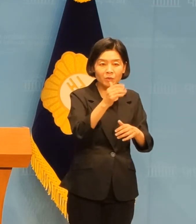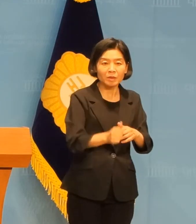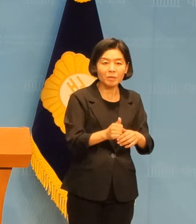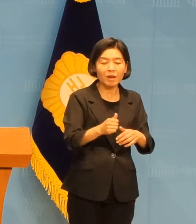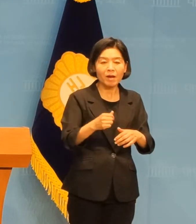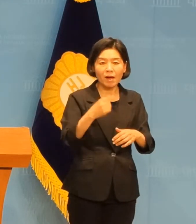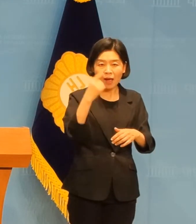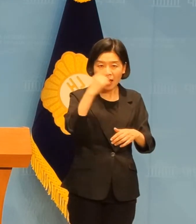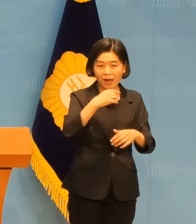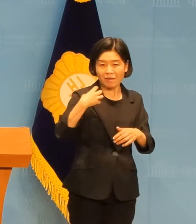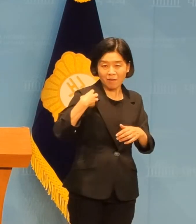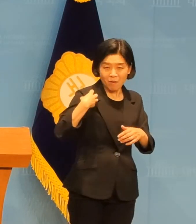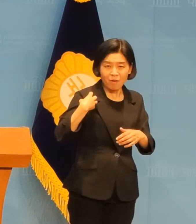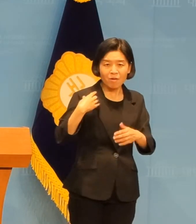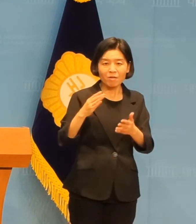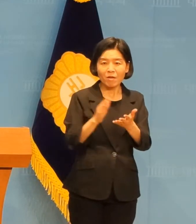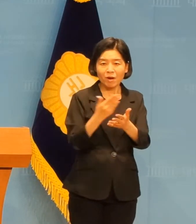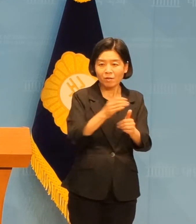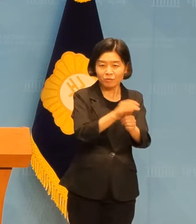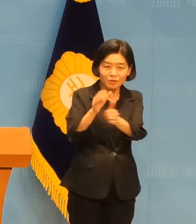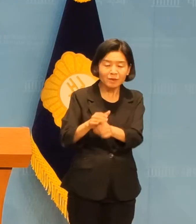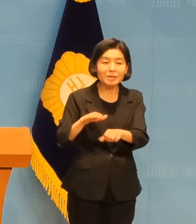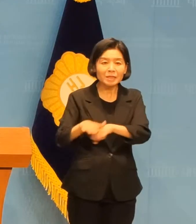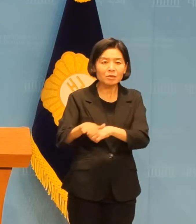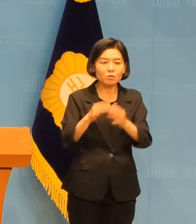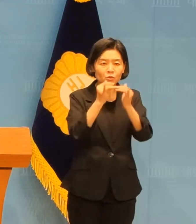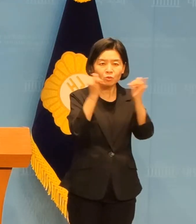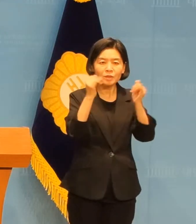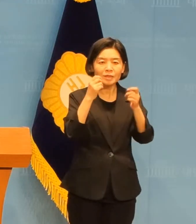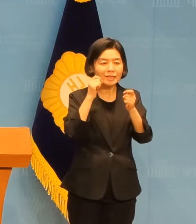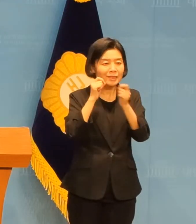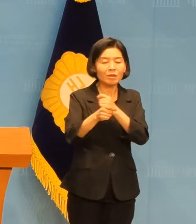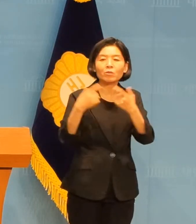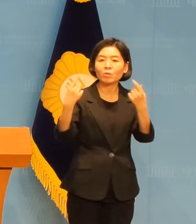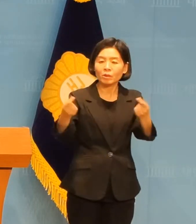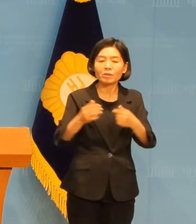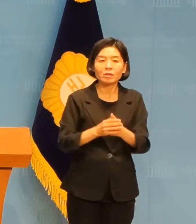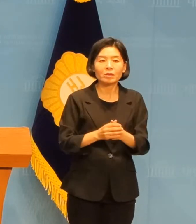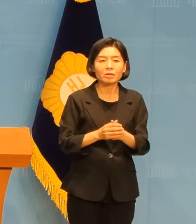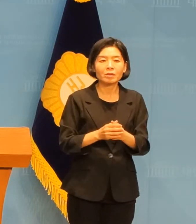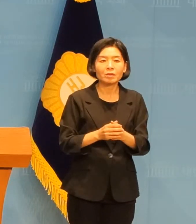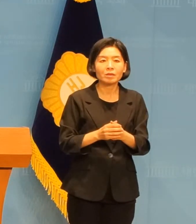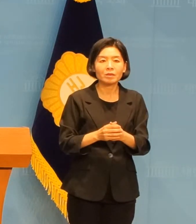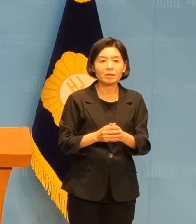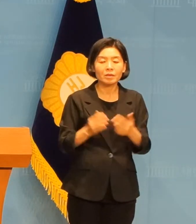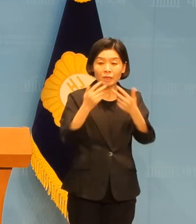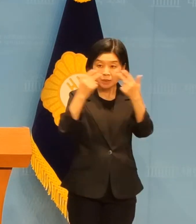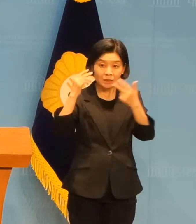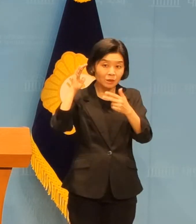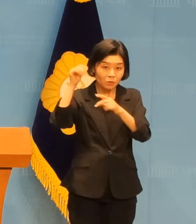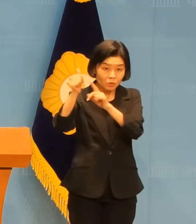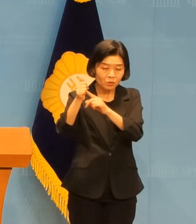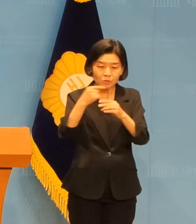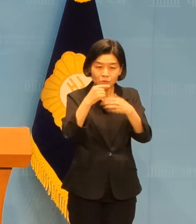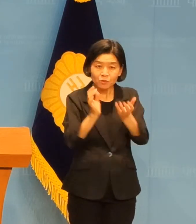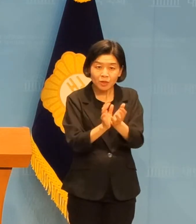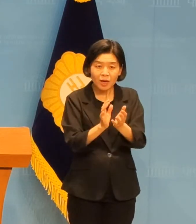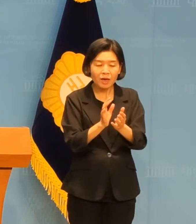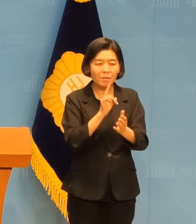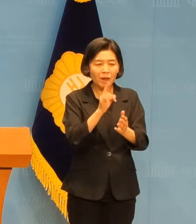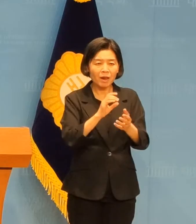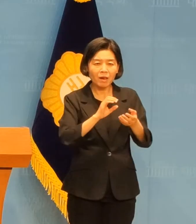펼치고 있는데, 이는 명백한 국민 기만입니다. 반대로 이재명 대통령이 민주당의